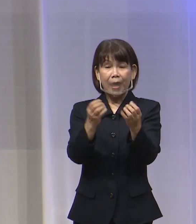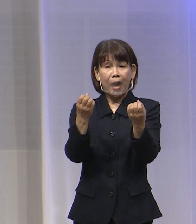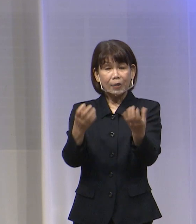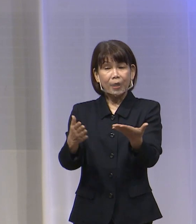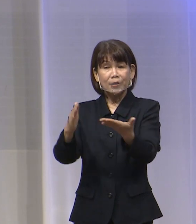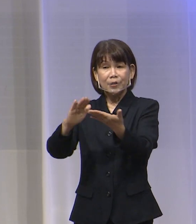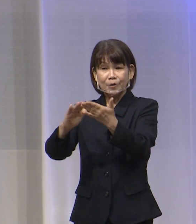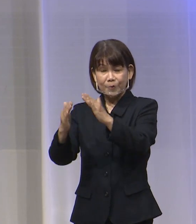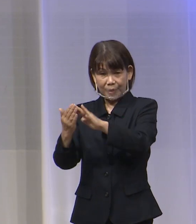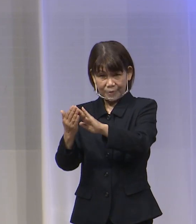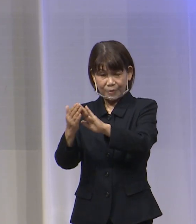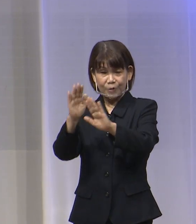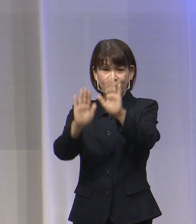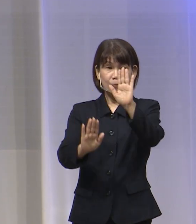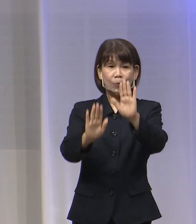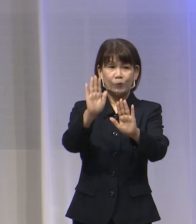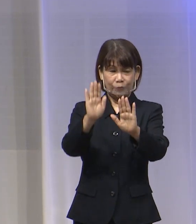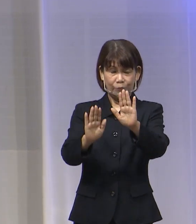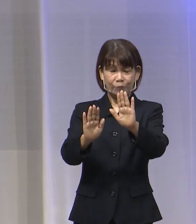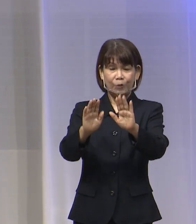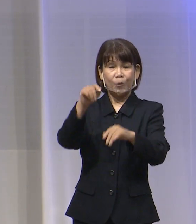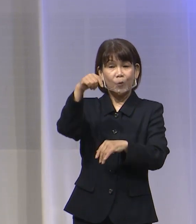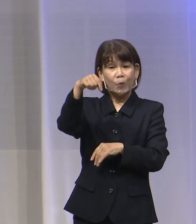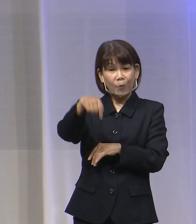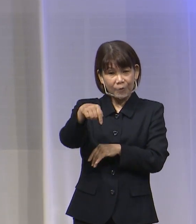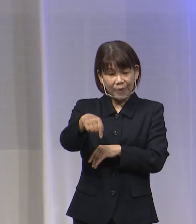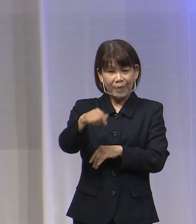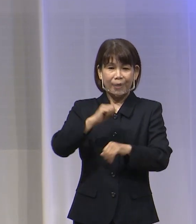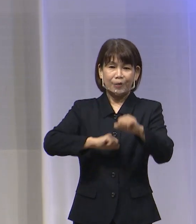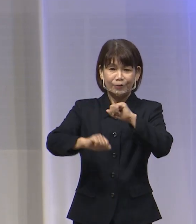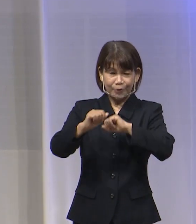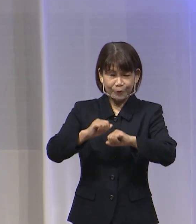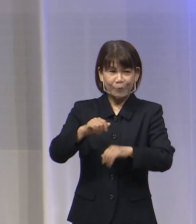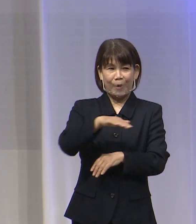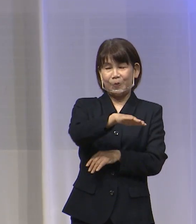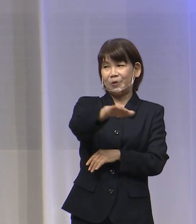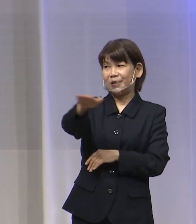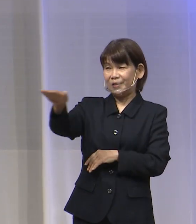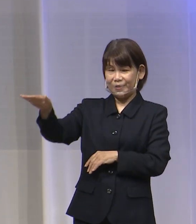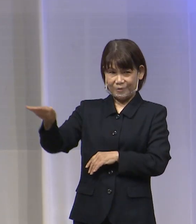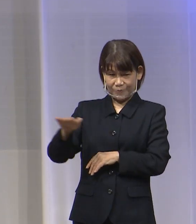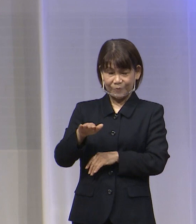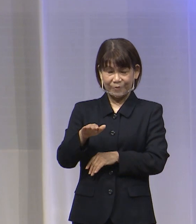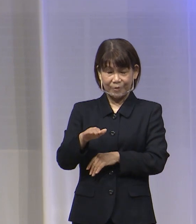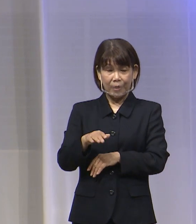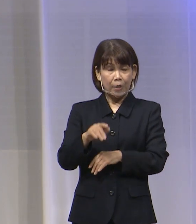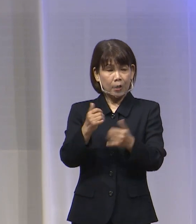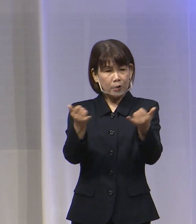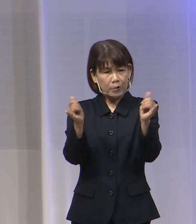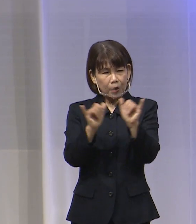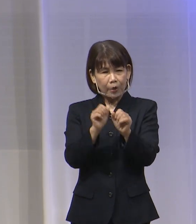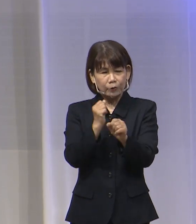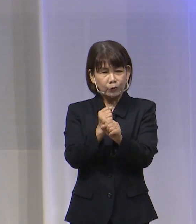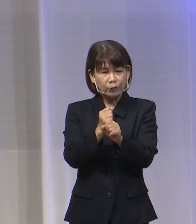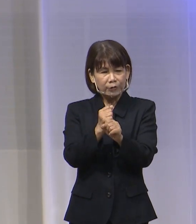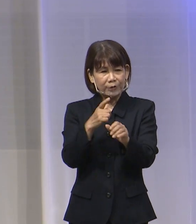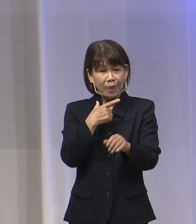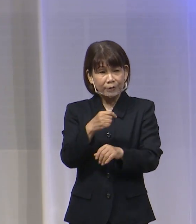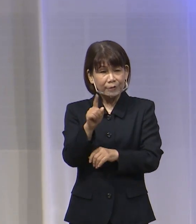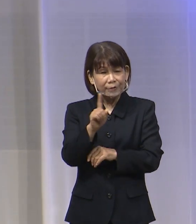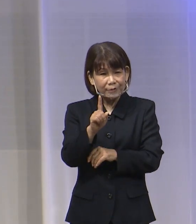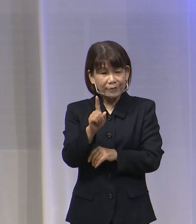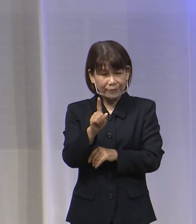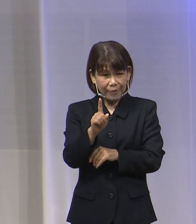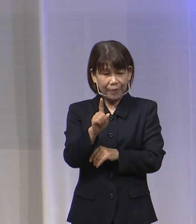その街で活躍するのは皆さんの世代ですどんな社会を作りたいのかぜひ意見を